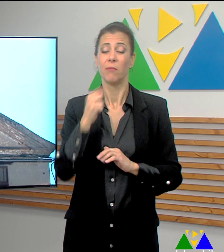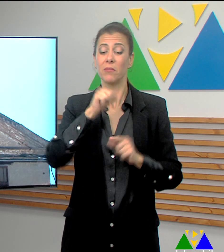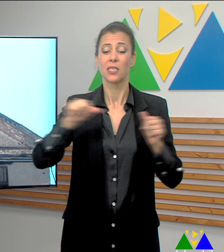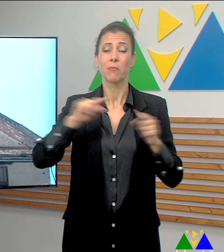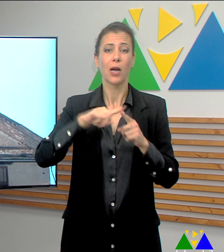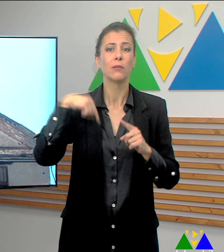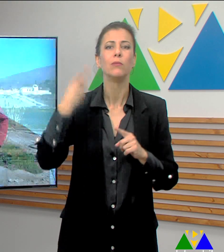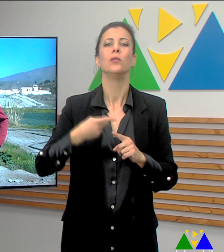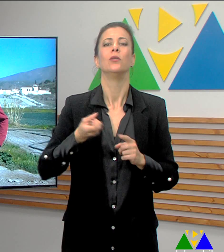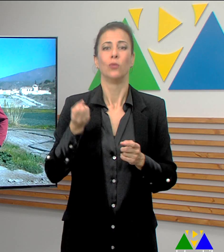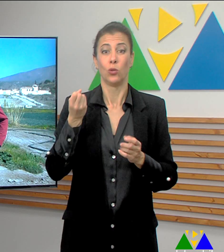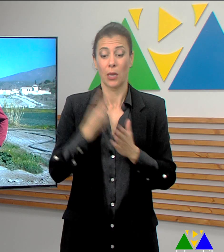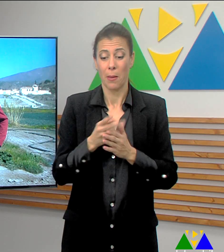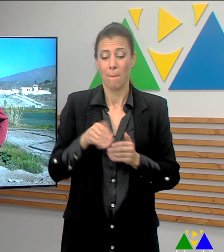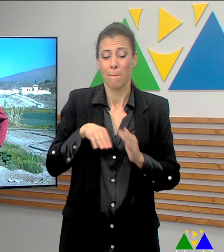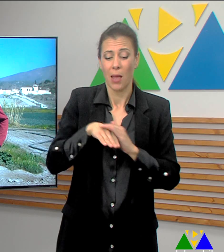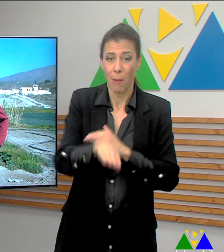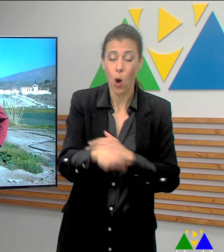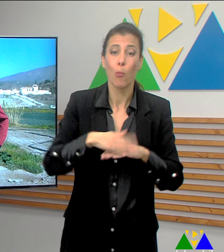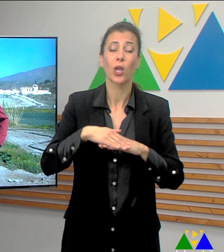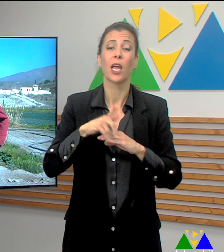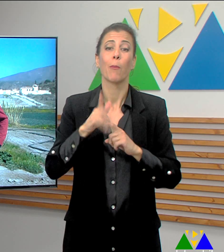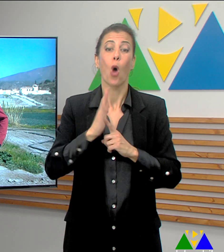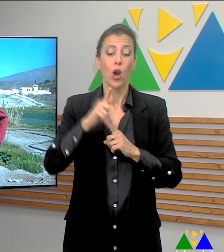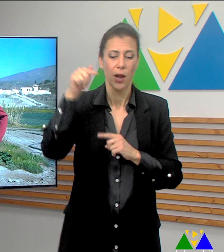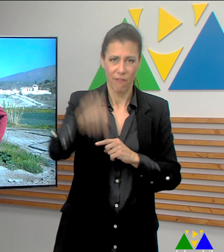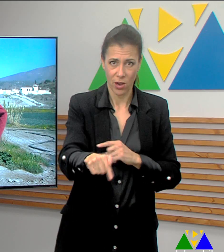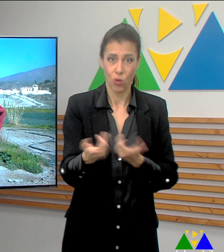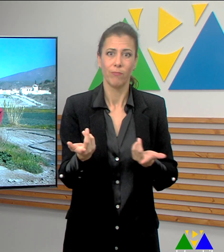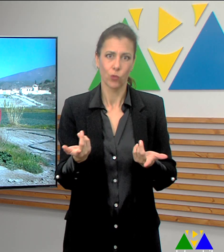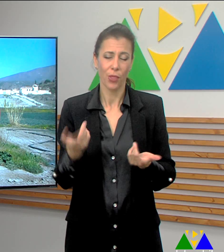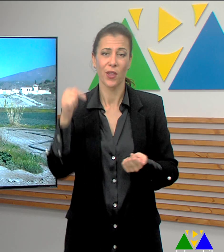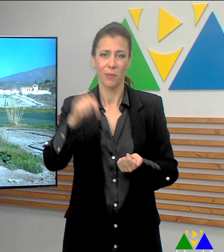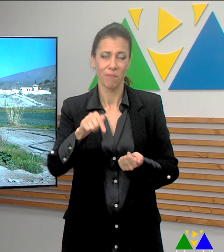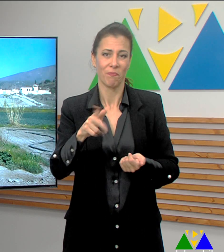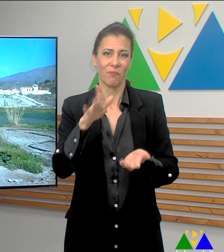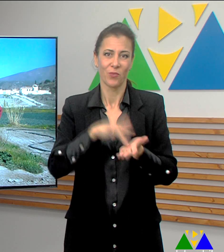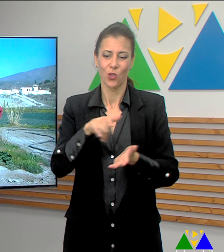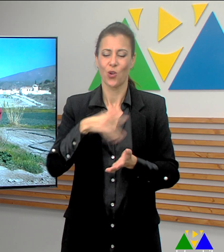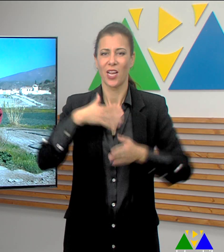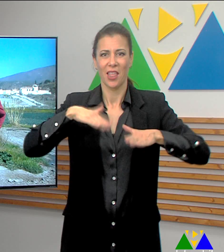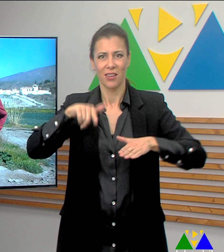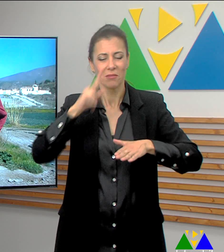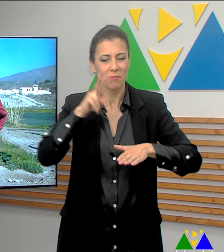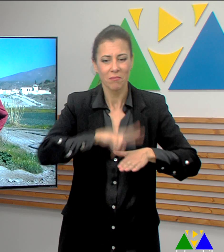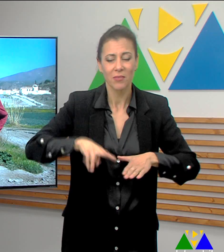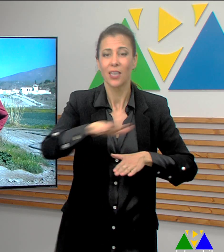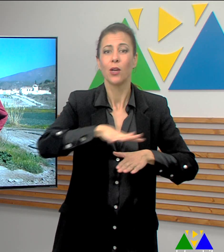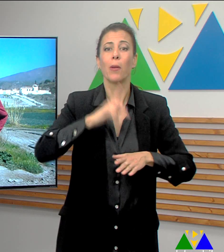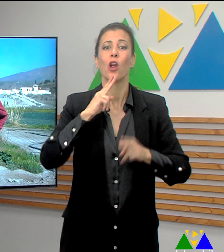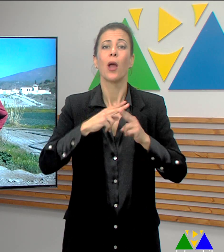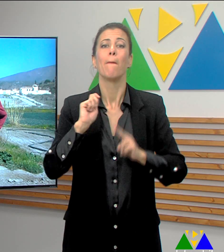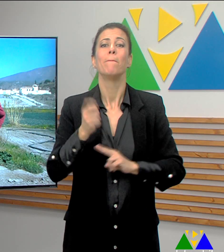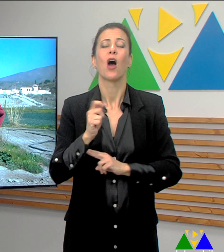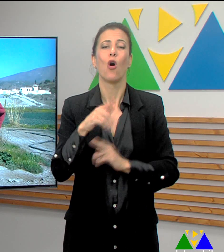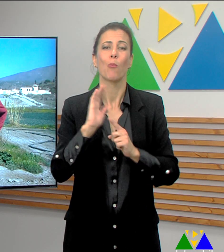nos vamos un poquito más para abajo, porque los molinos están ahí abajo. Es precisamente que da nombre también el Pago de los Molinos, y vamos